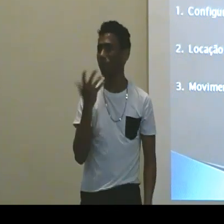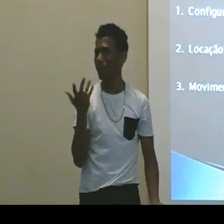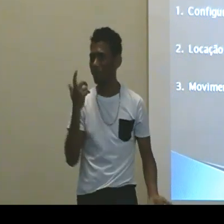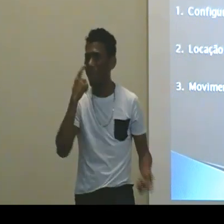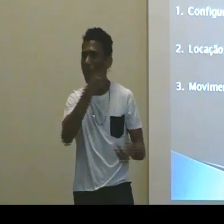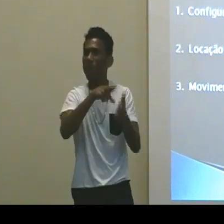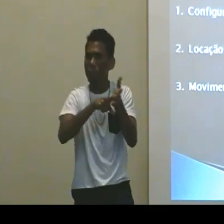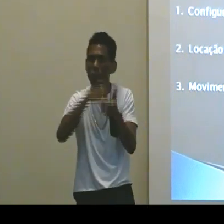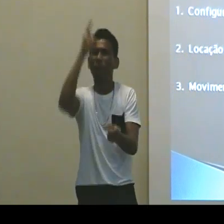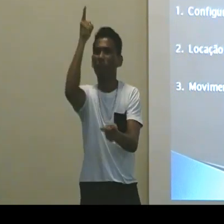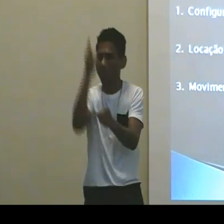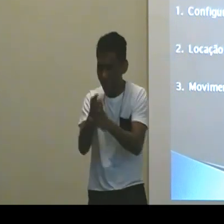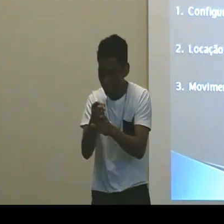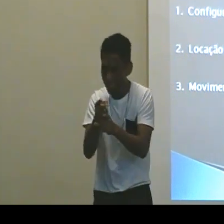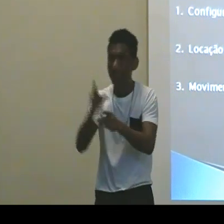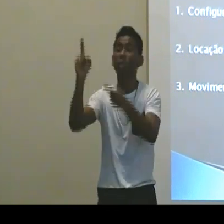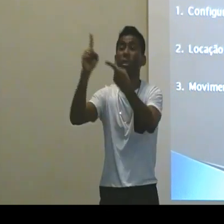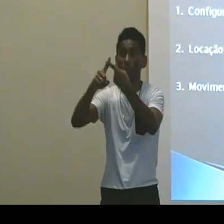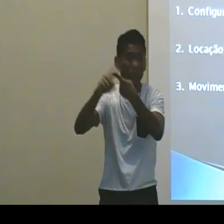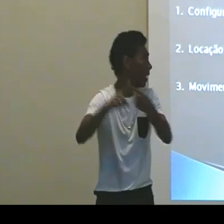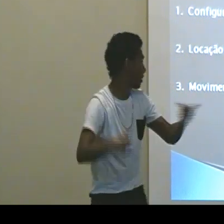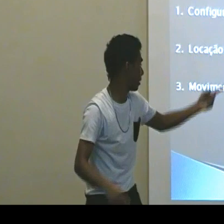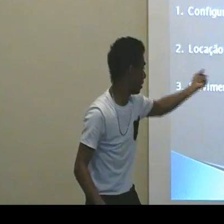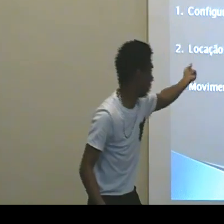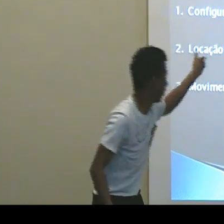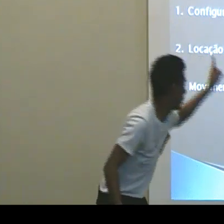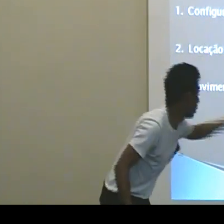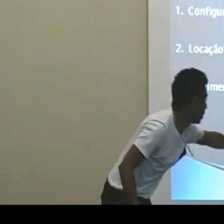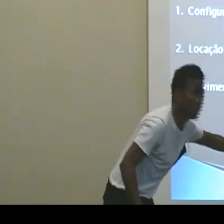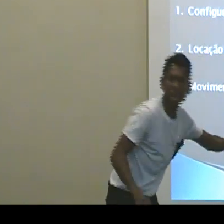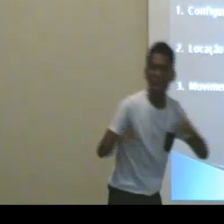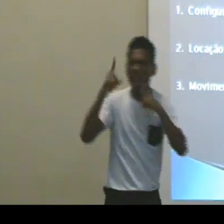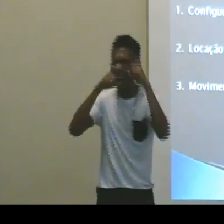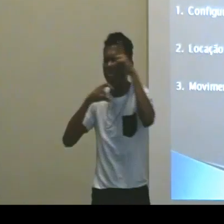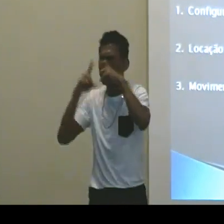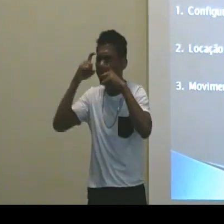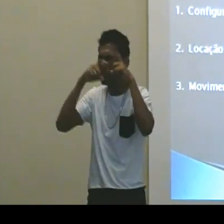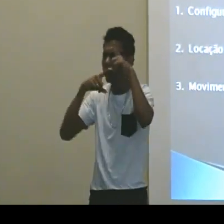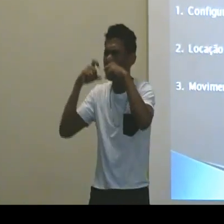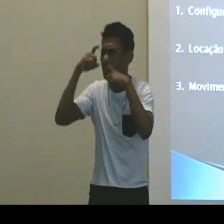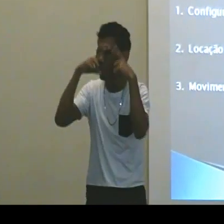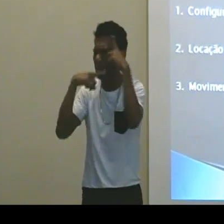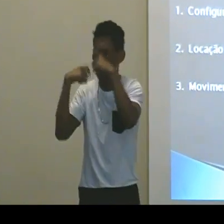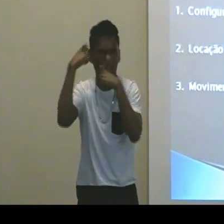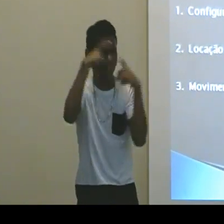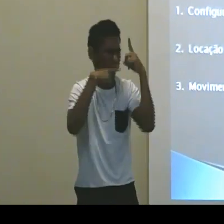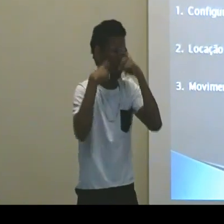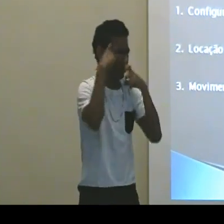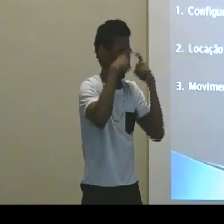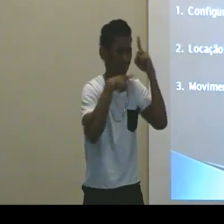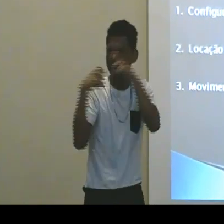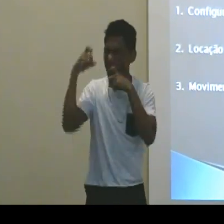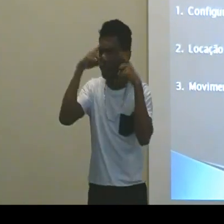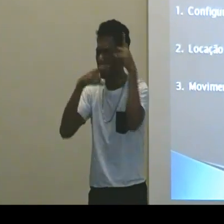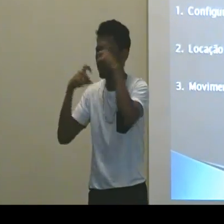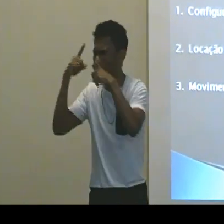Não serve para esse sinal, para dizer isso. Aí ele tem mais uma coisa que ela descobre: as expressões